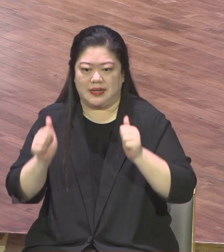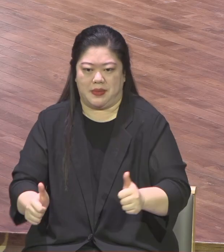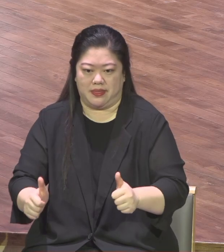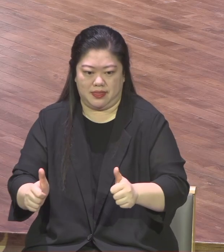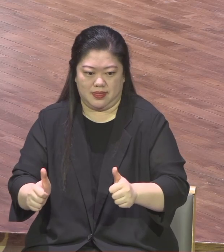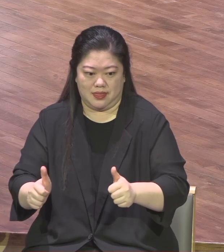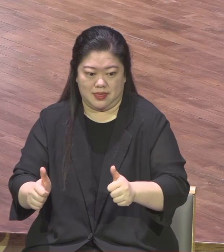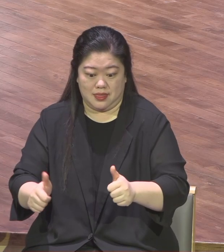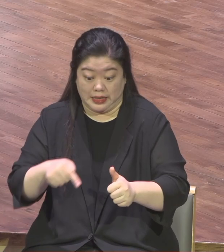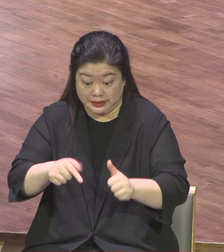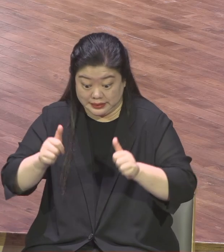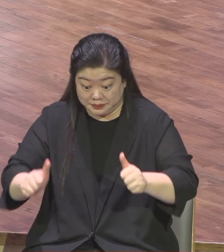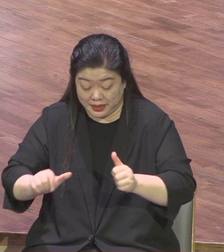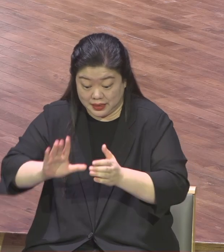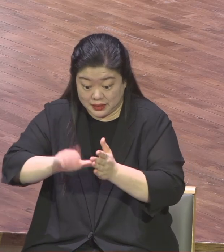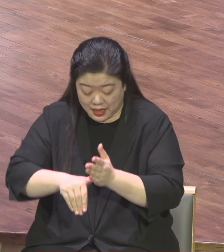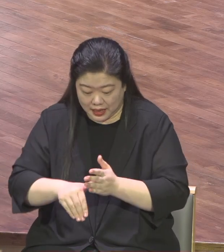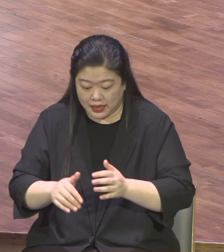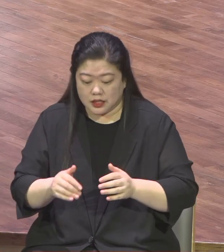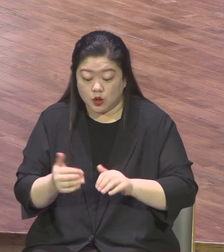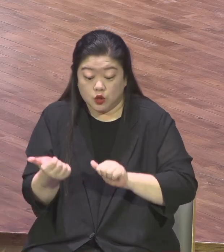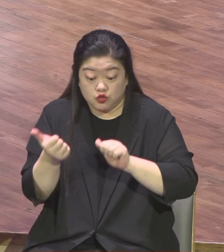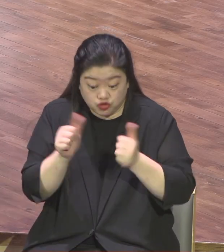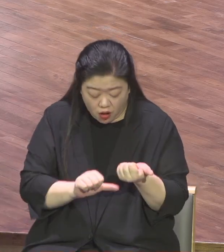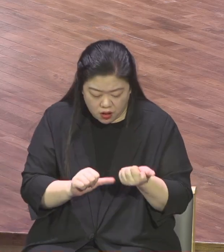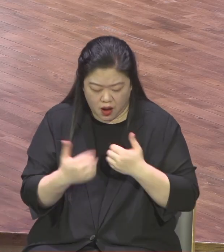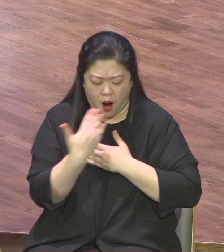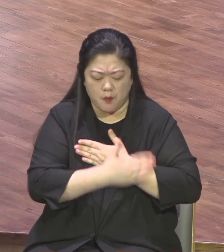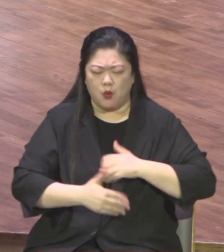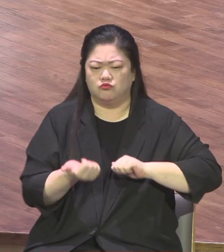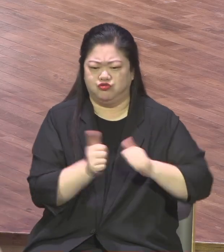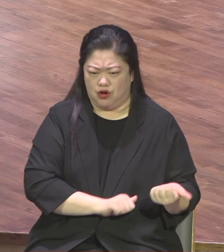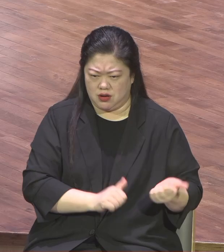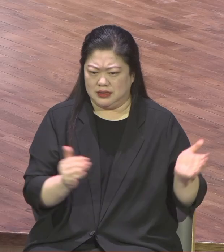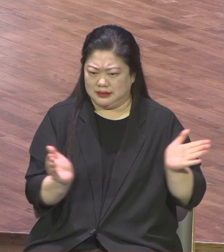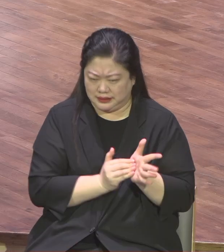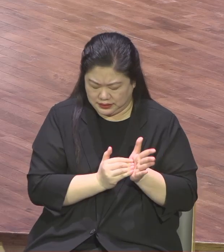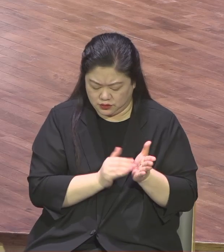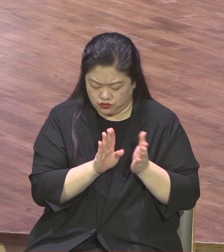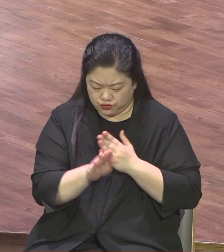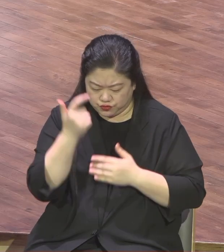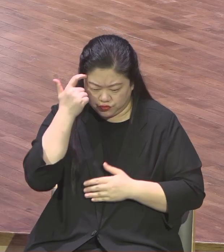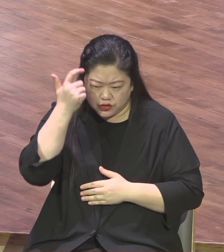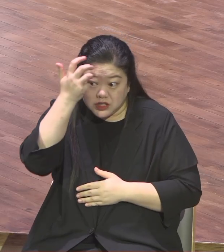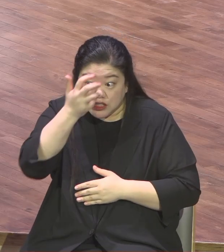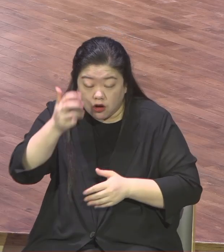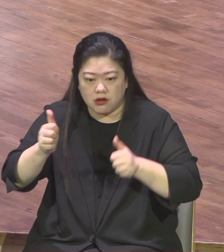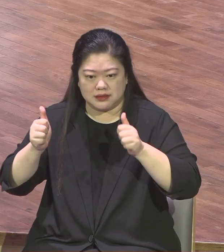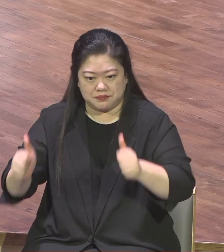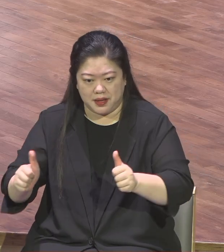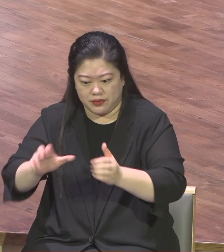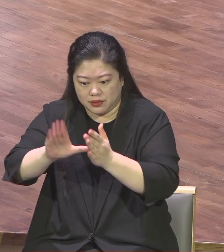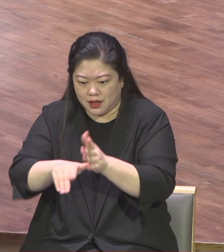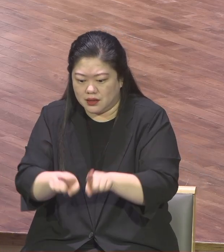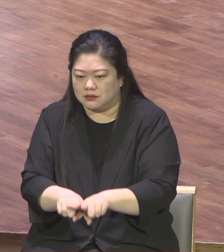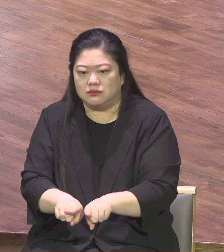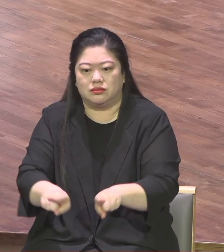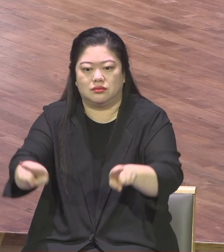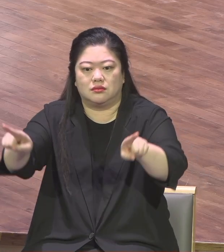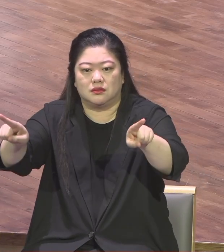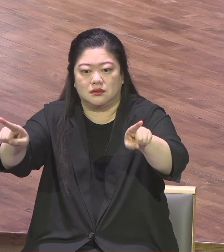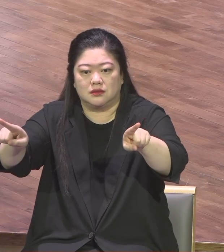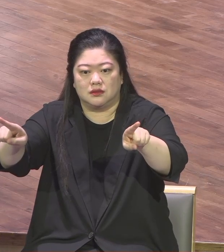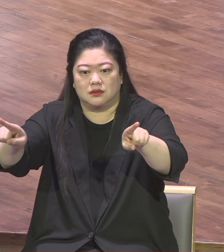심판이. 육체가 끝나면 영혼이 있다. 하나님 앞에. 하나님 영이시니 하나님 육체 없습니다.